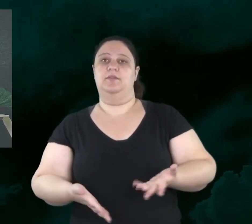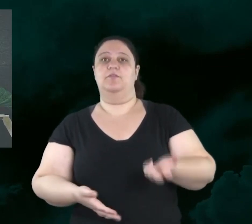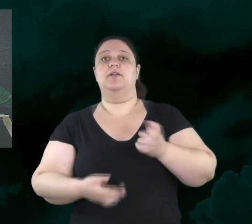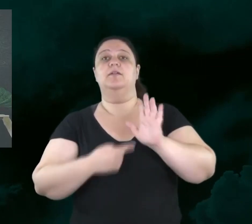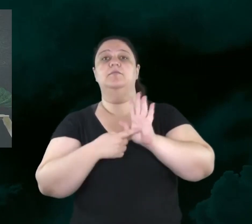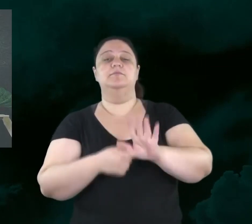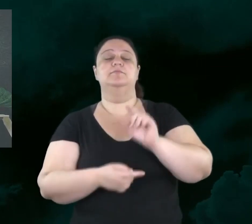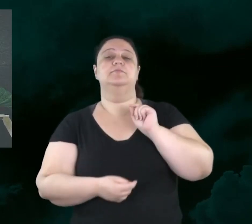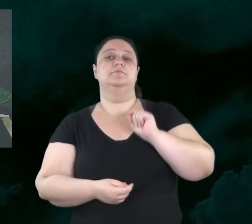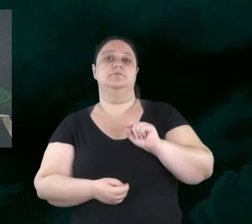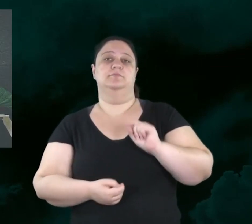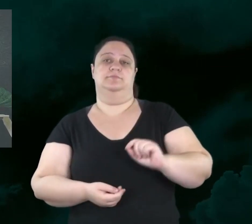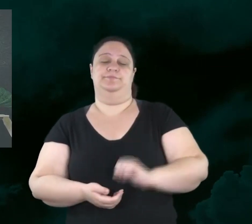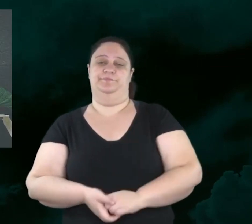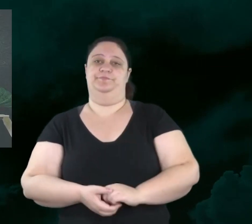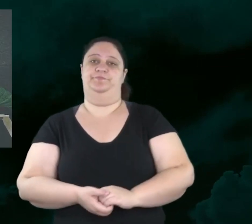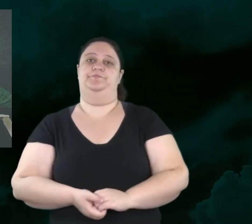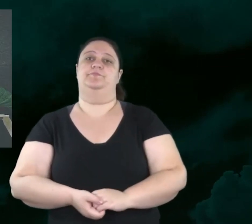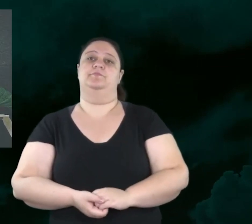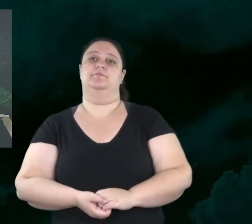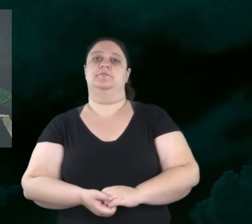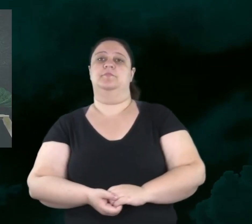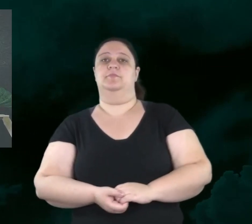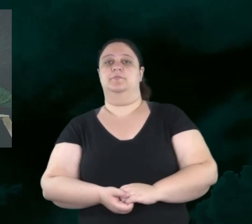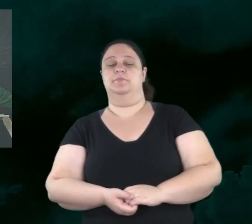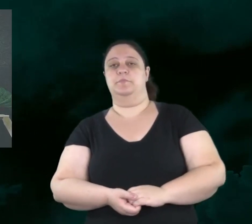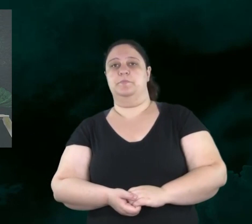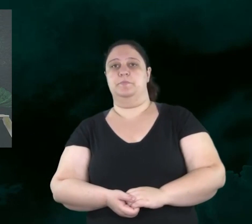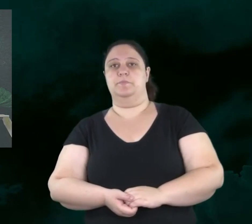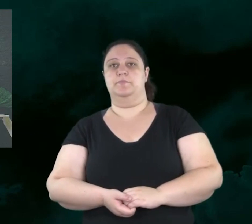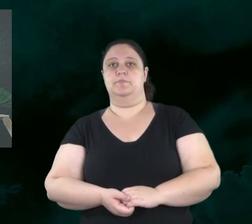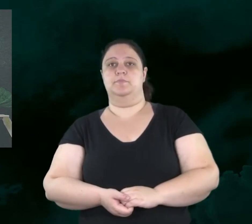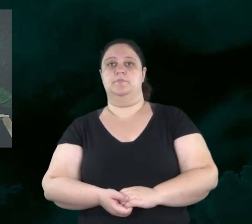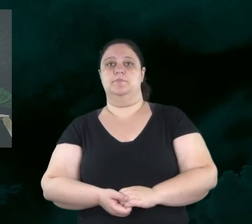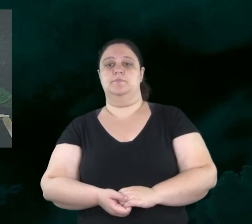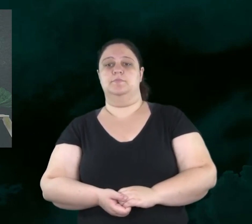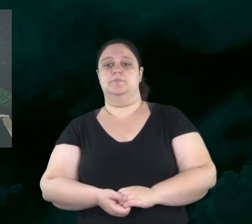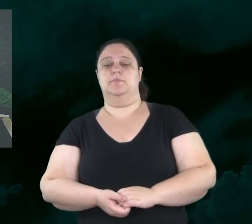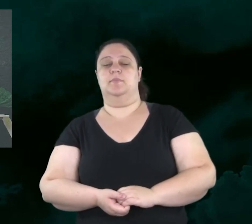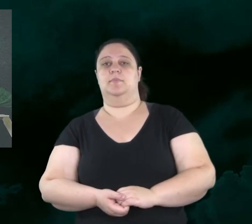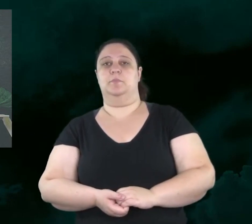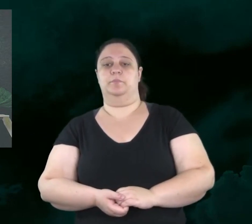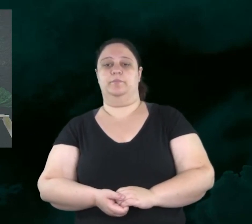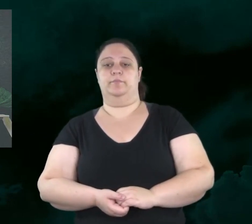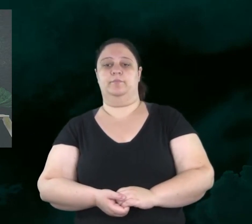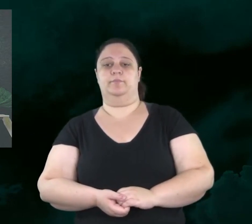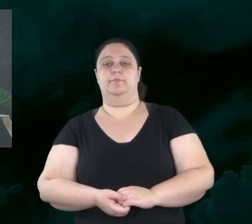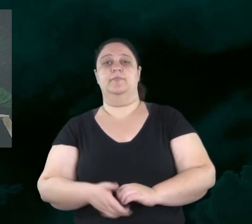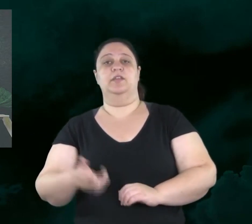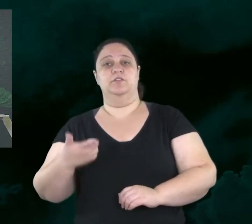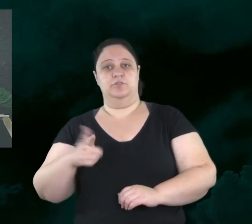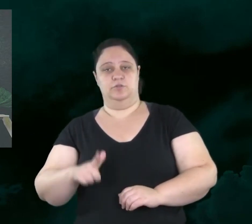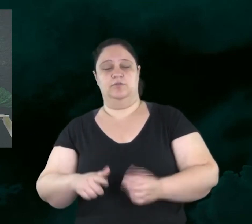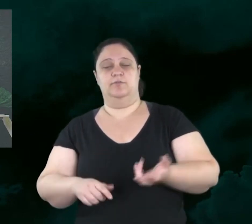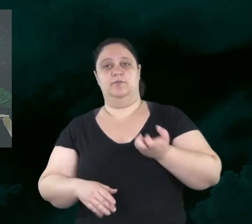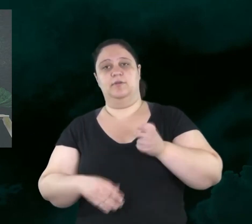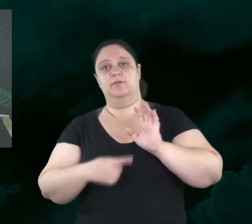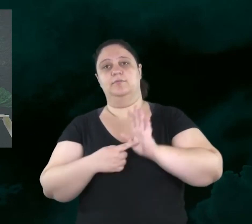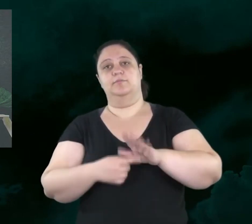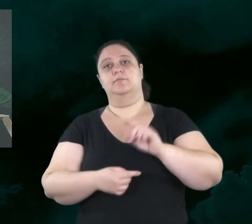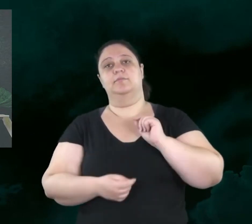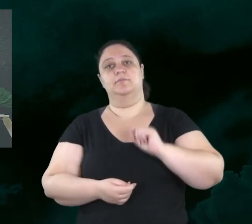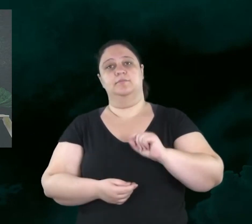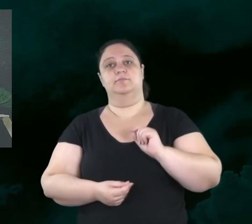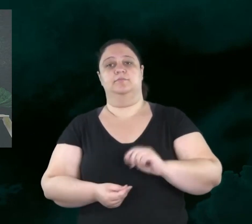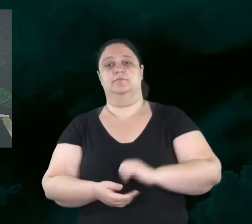hoje nesta palavra, nessa mensagem, de novo, eu quero voltar para